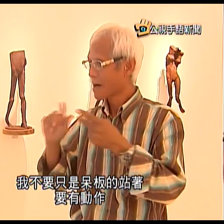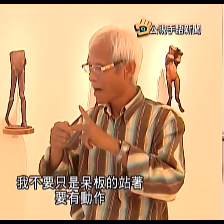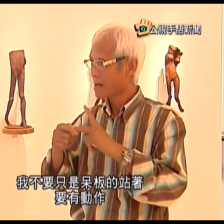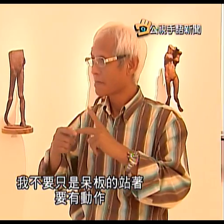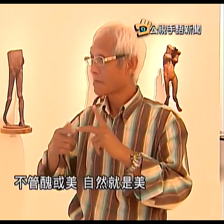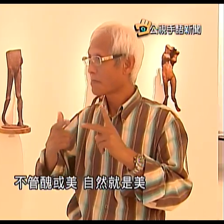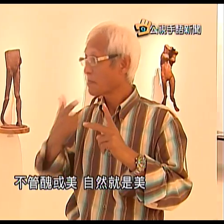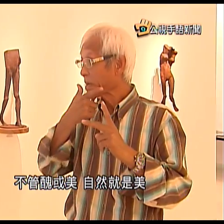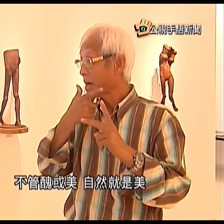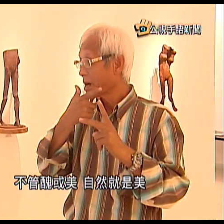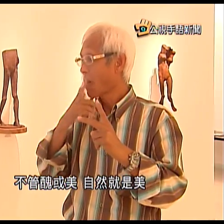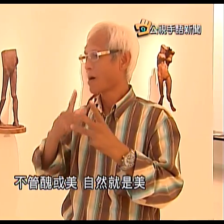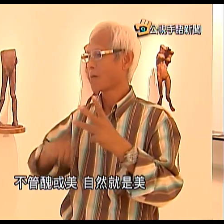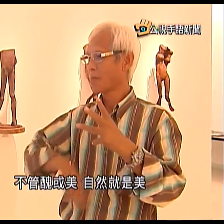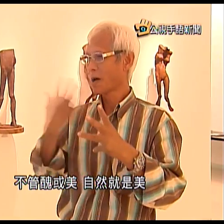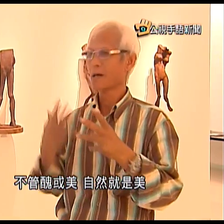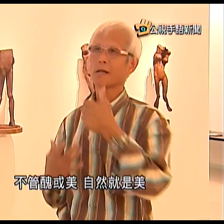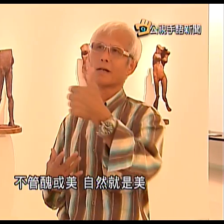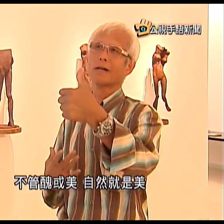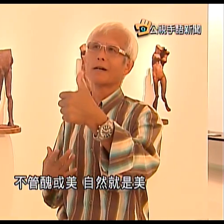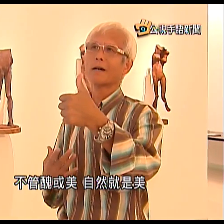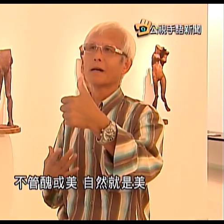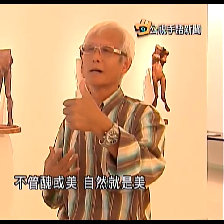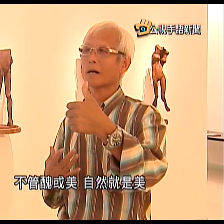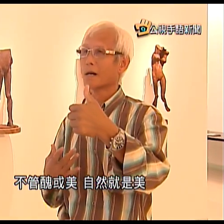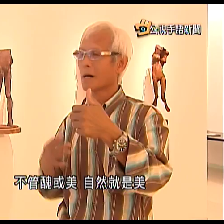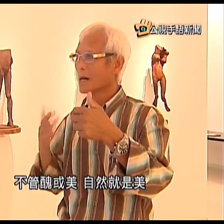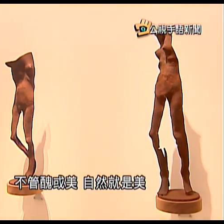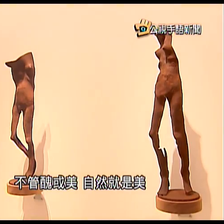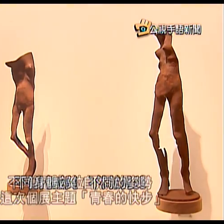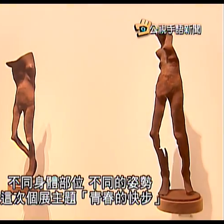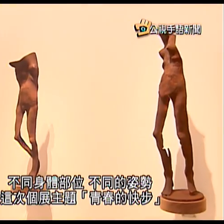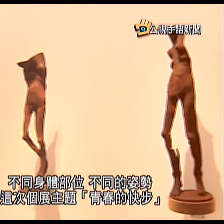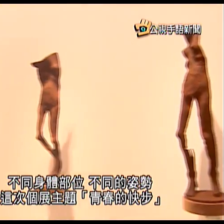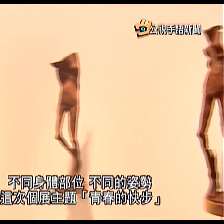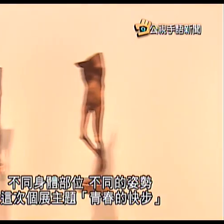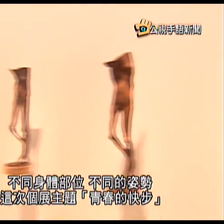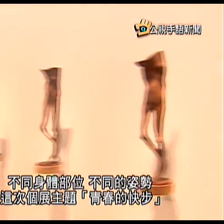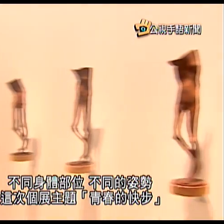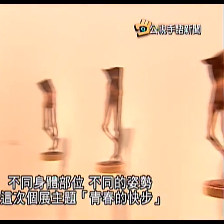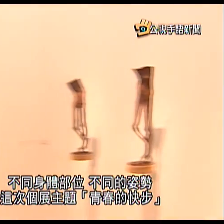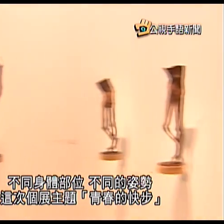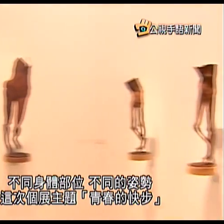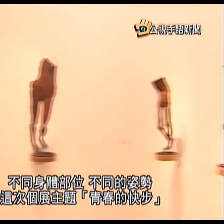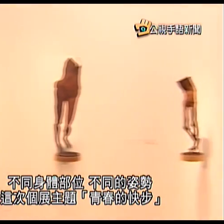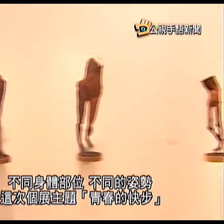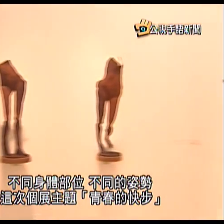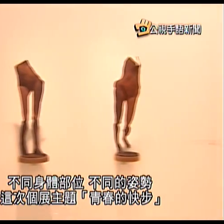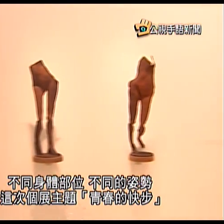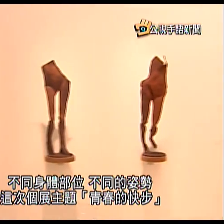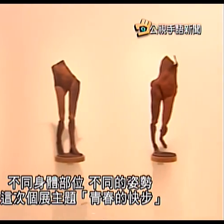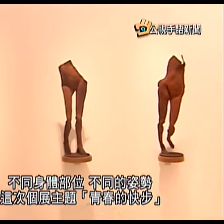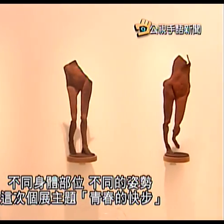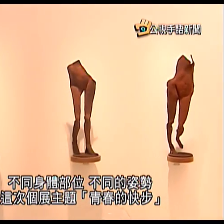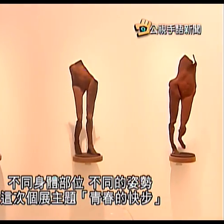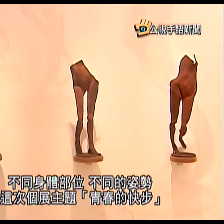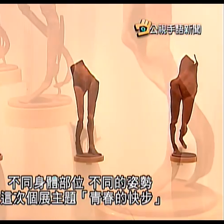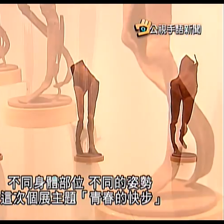管丑或美，自然就是美。 不同的身体部位，不同的姿势，这次个展主题青春的